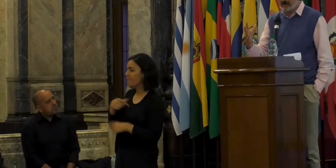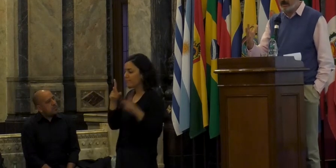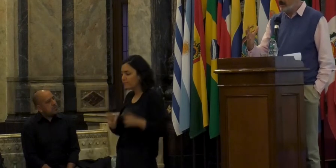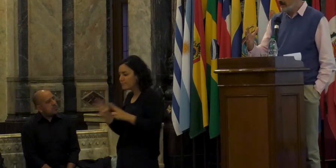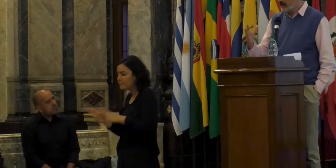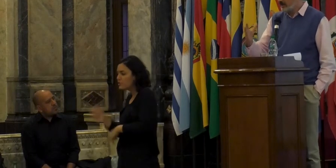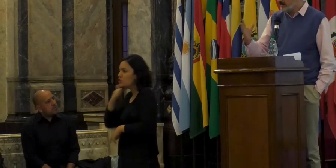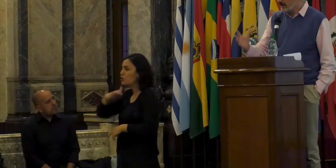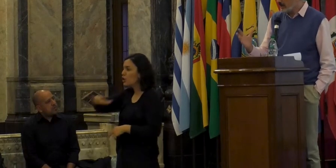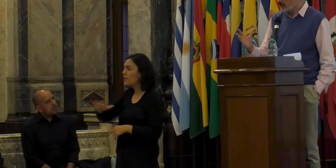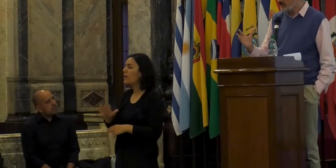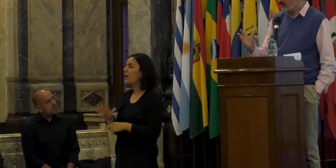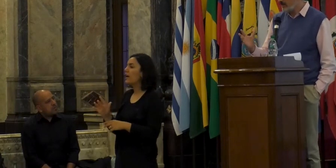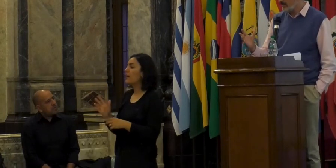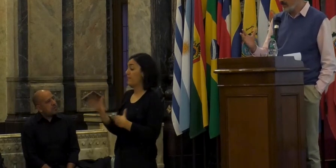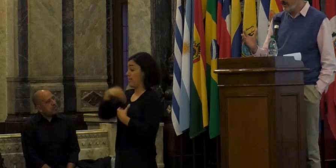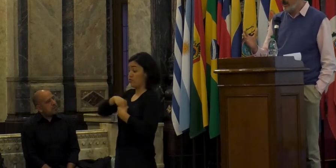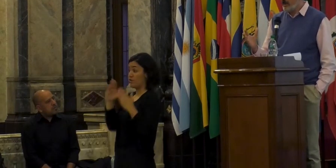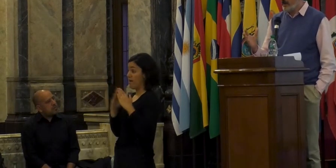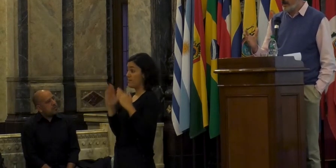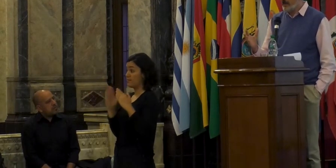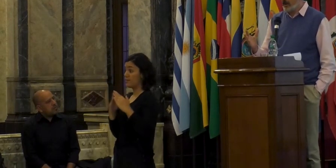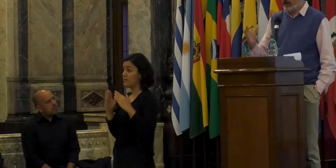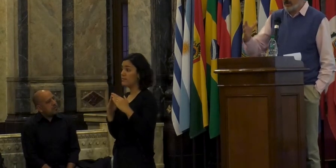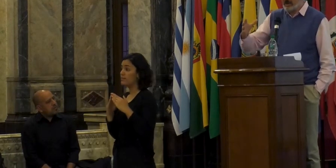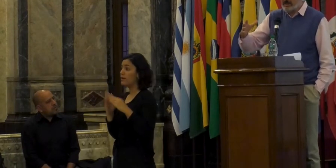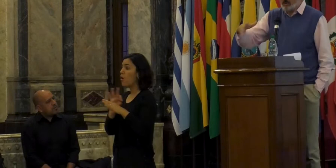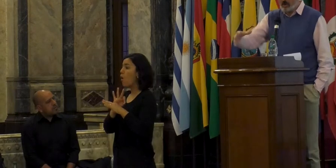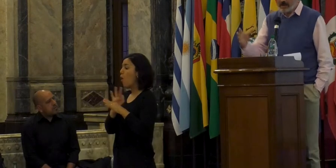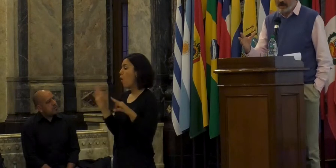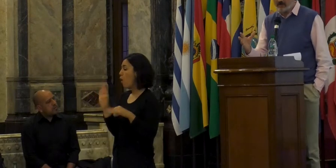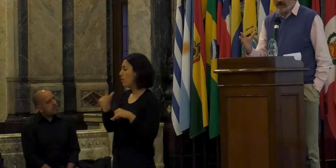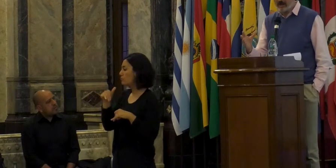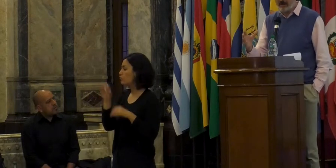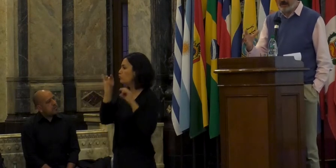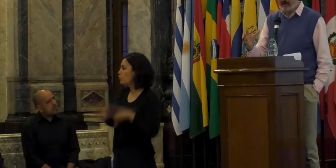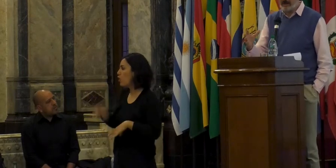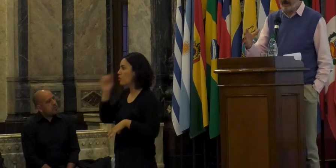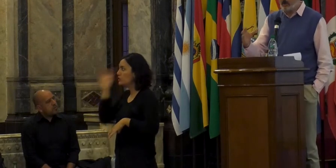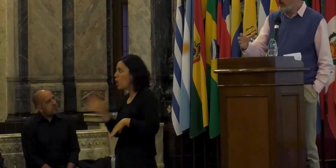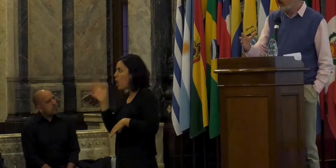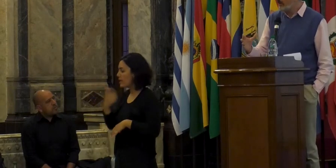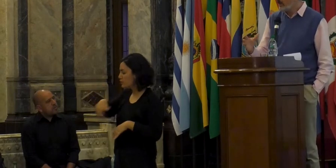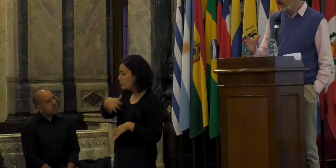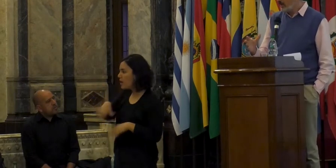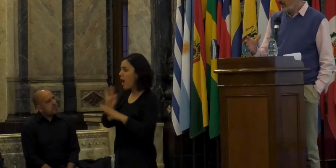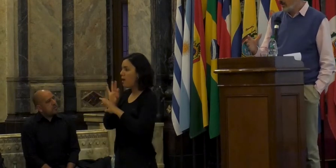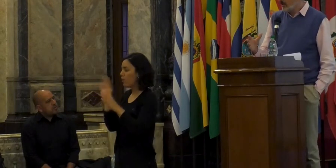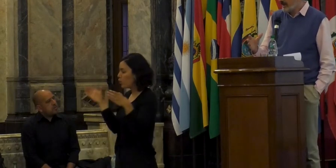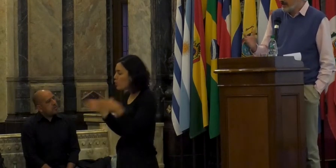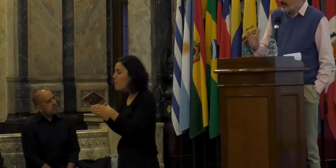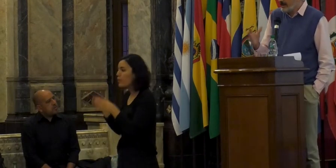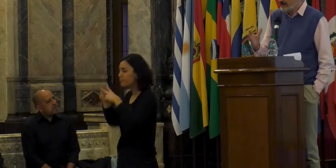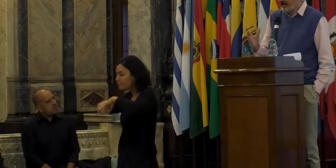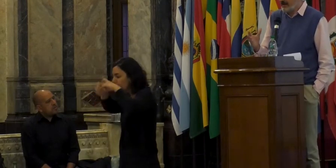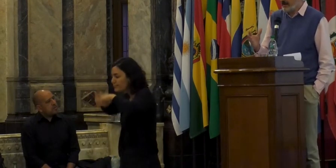historia de los interiores, por ejemplo, o de lo que es psicología social del grupo, o lo